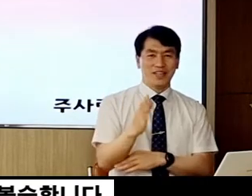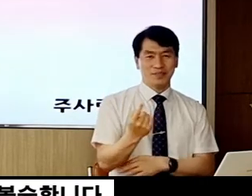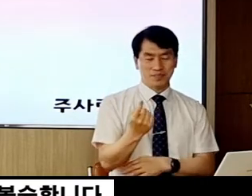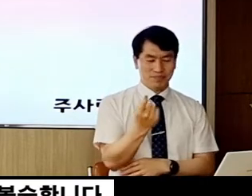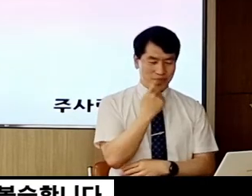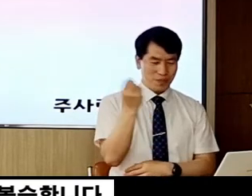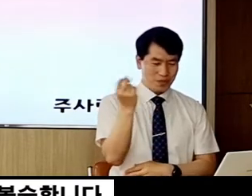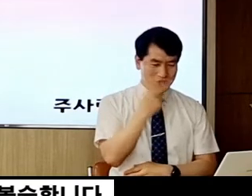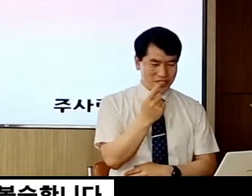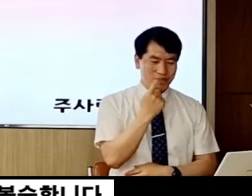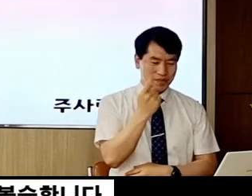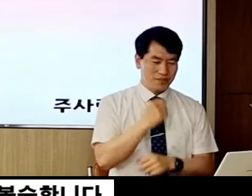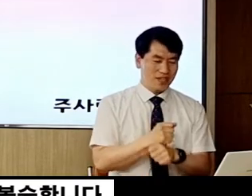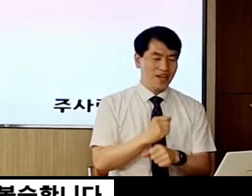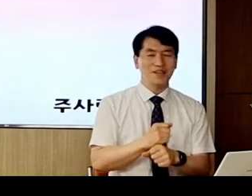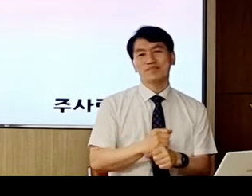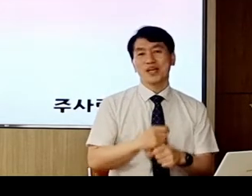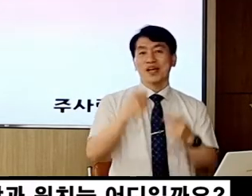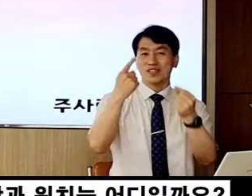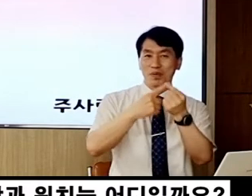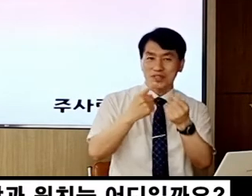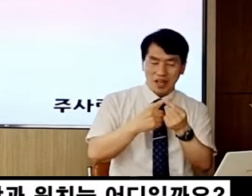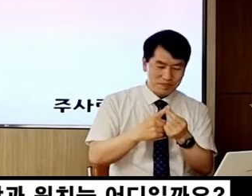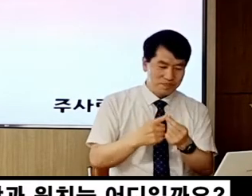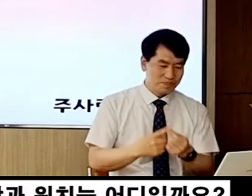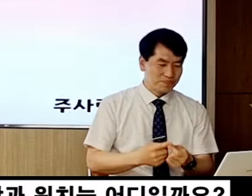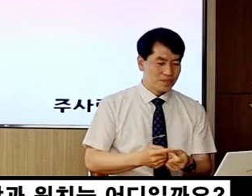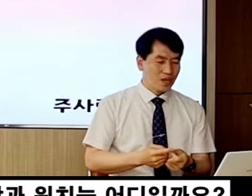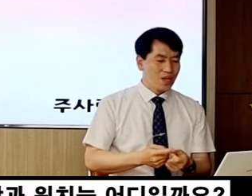강의 복습합니다. 첫 번째,